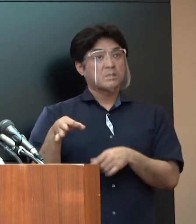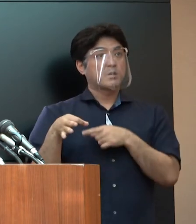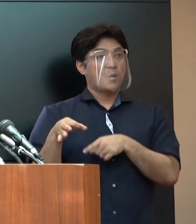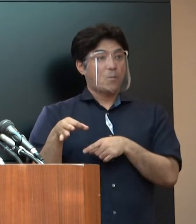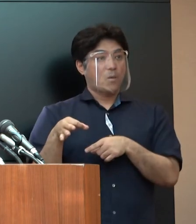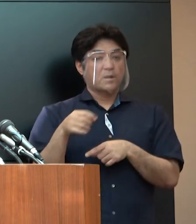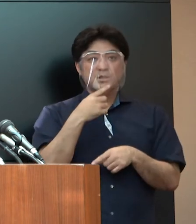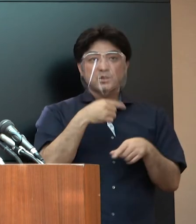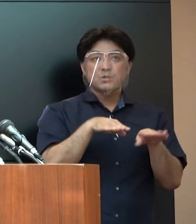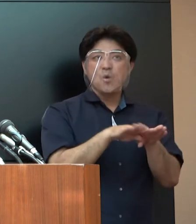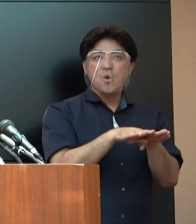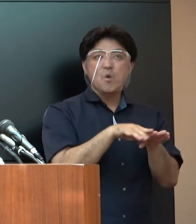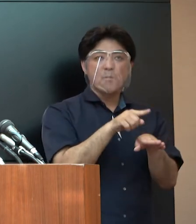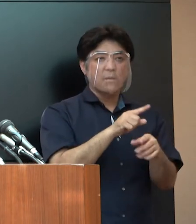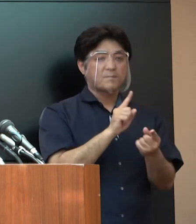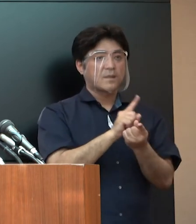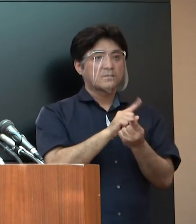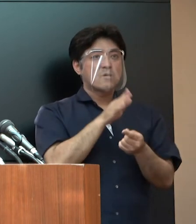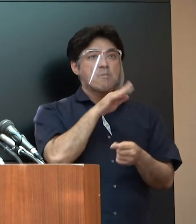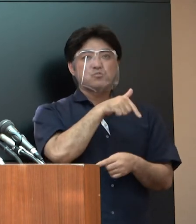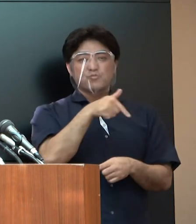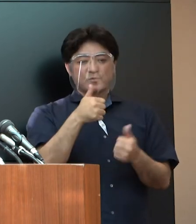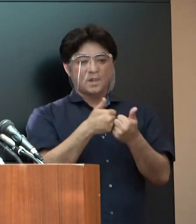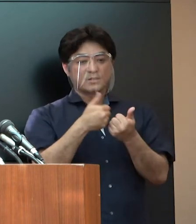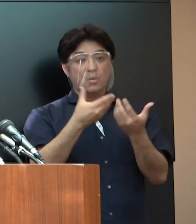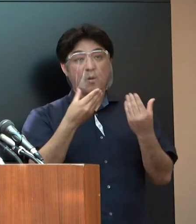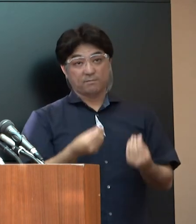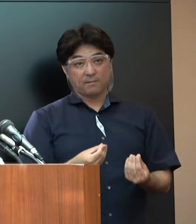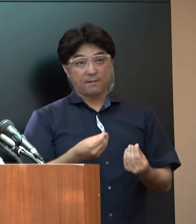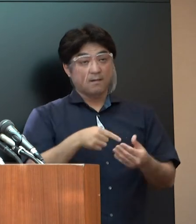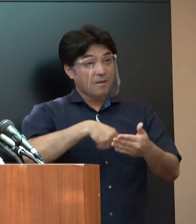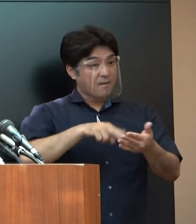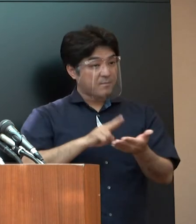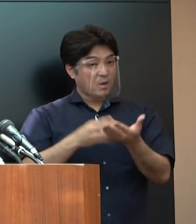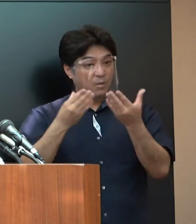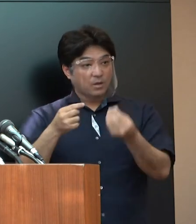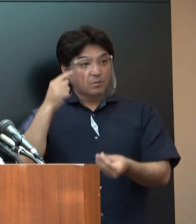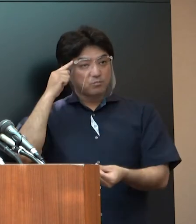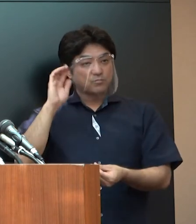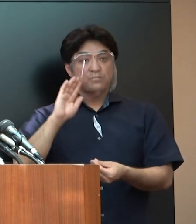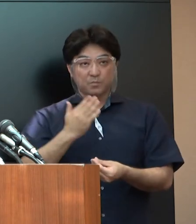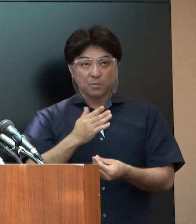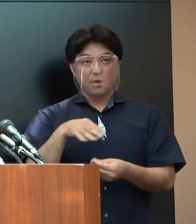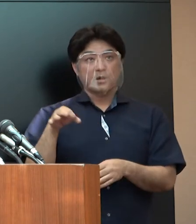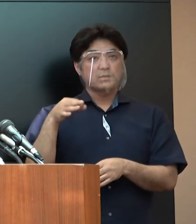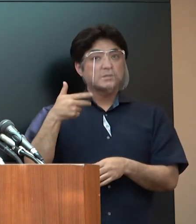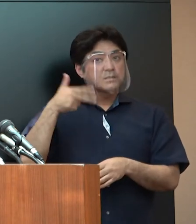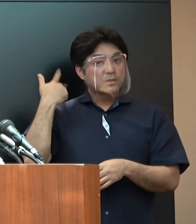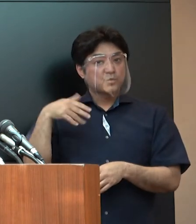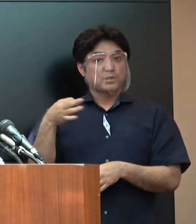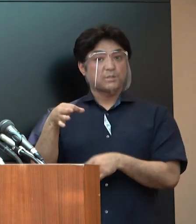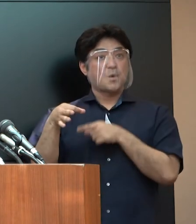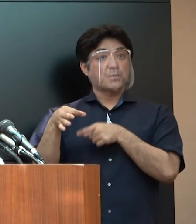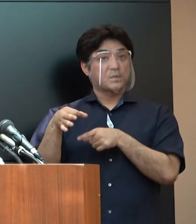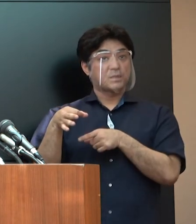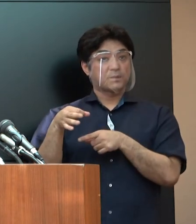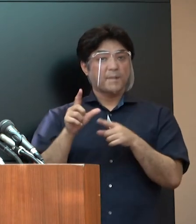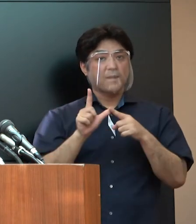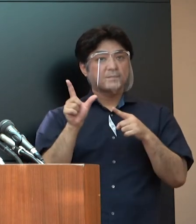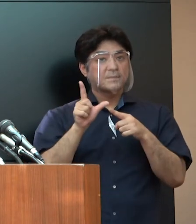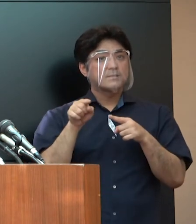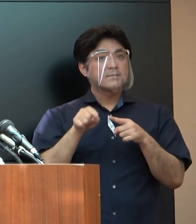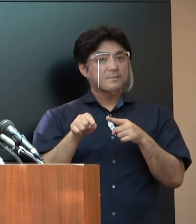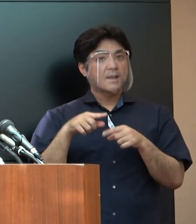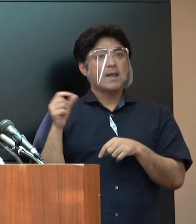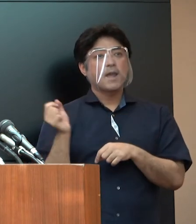と日曜日にも対策本部会議を開かれて決定となったと思います。金曜日の段階で NHK さんから質問で早